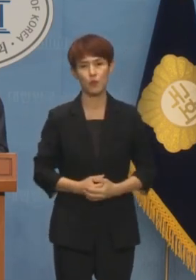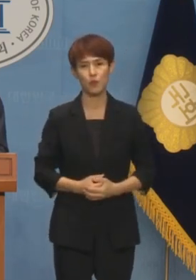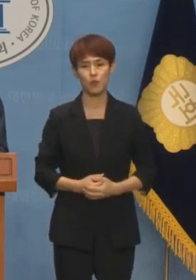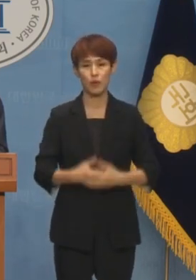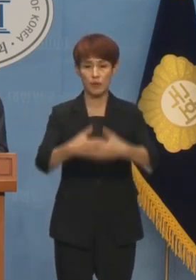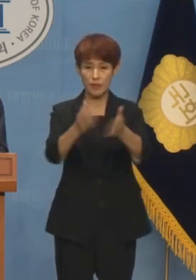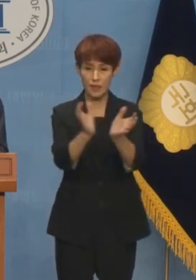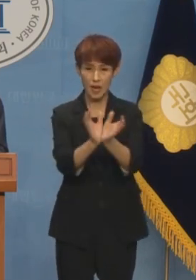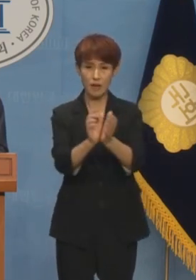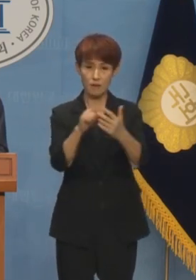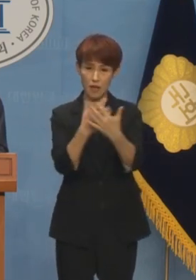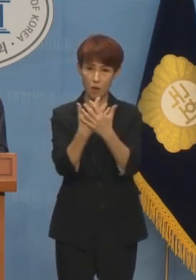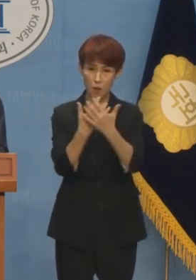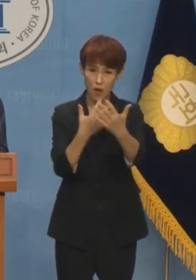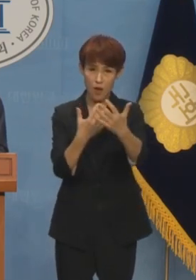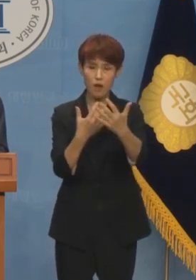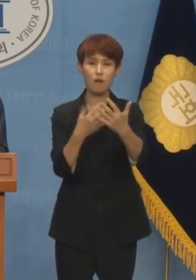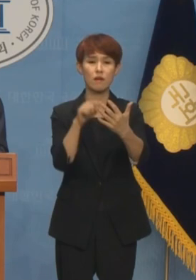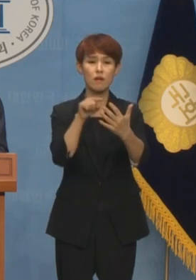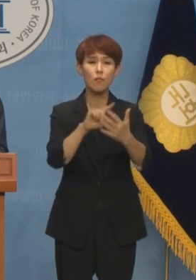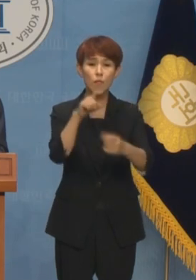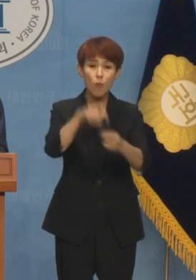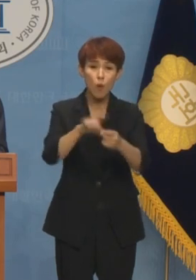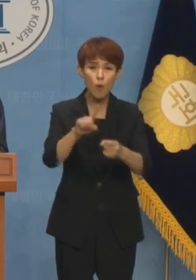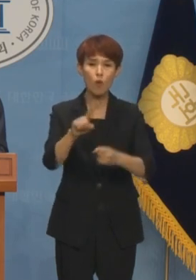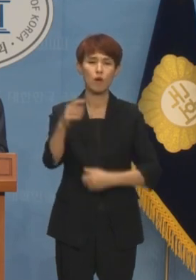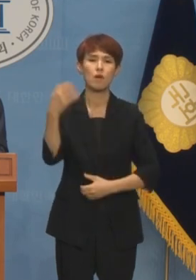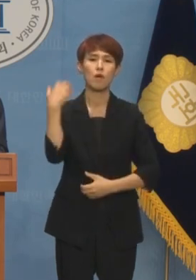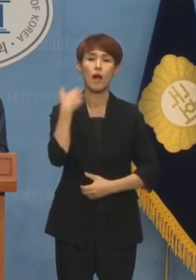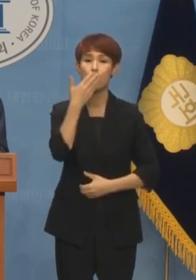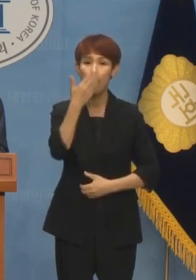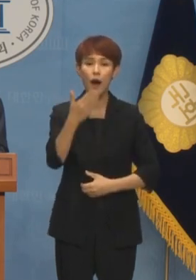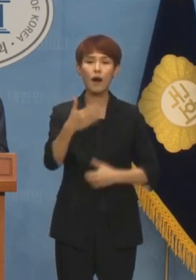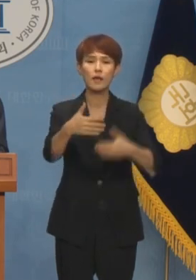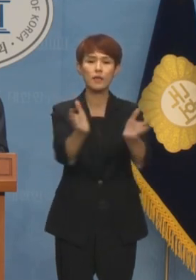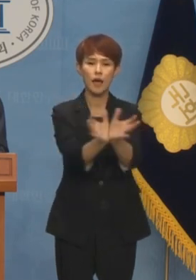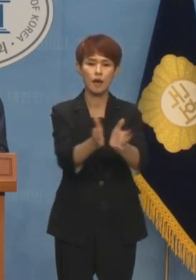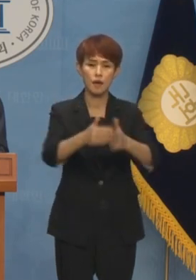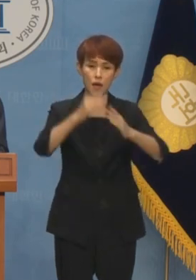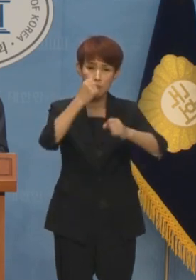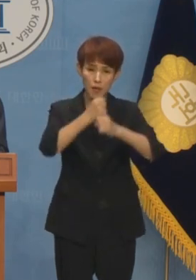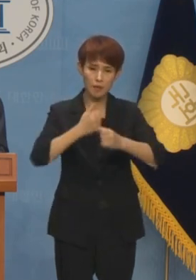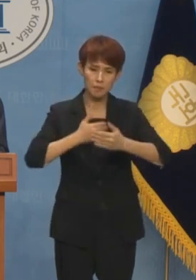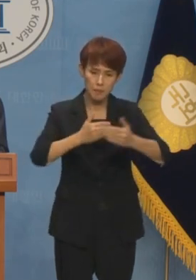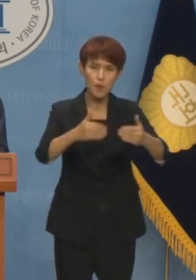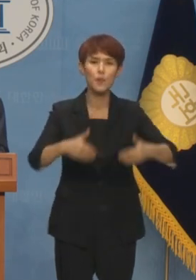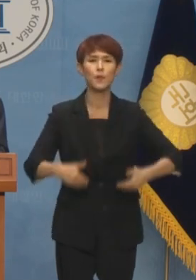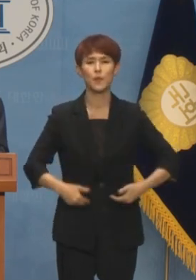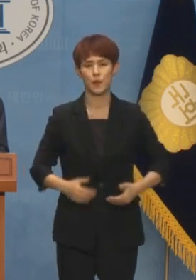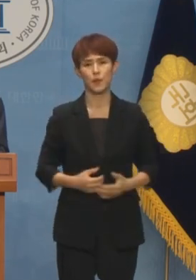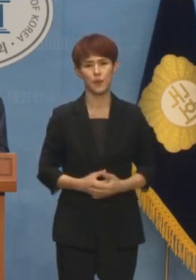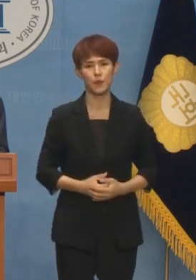전당대회는 이러한 역할을 할 수 있는 당 체제를 세우는 과정이 되어야 합니다.